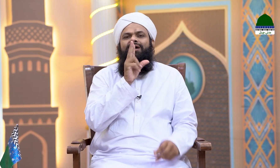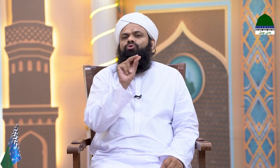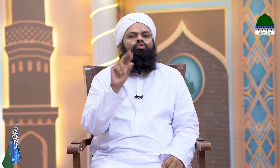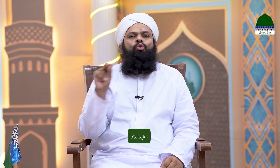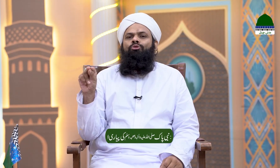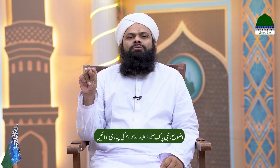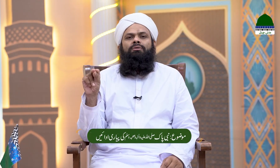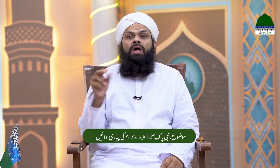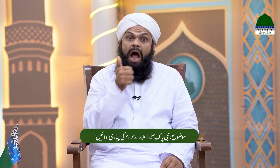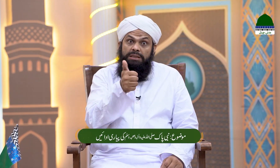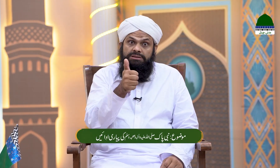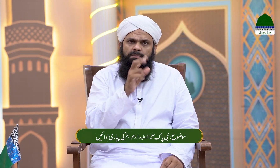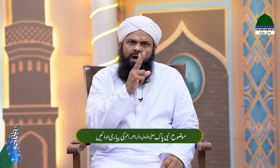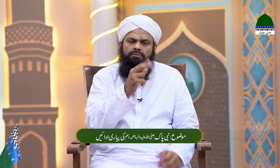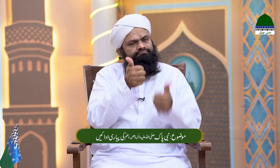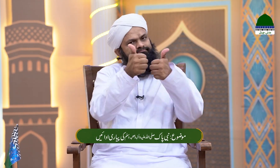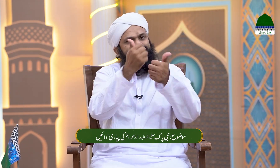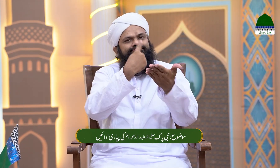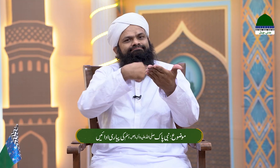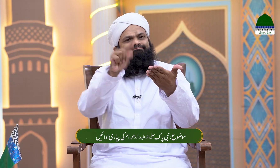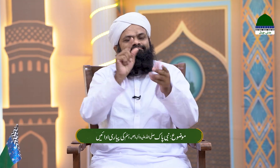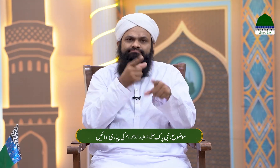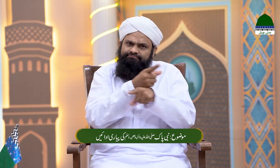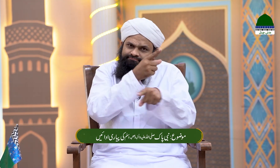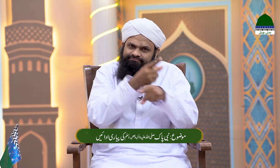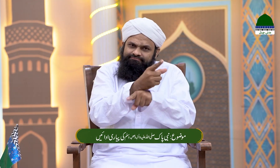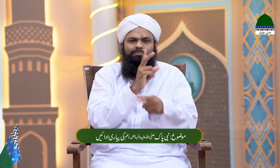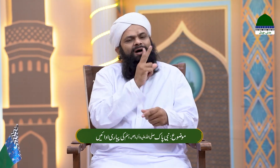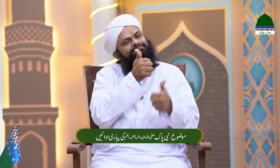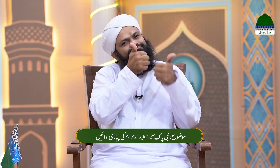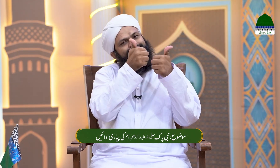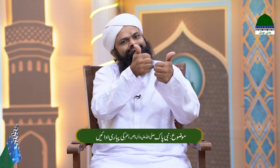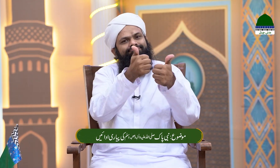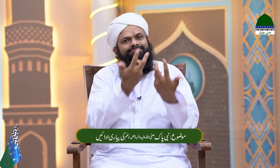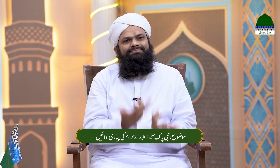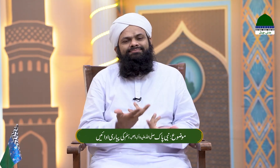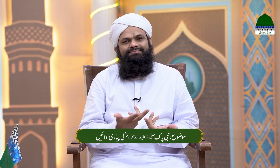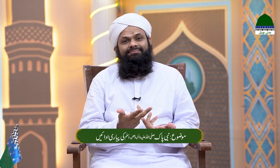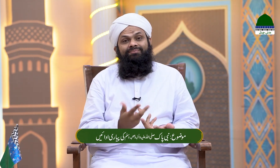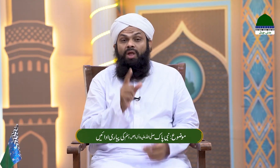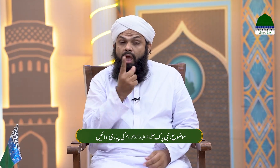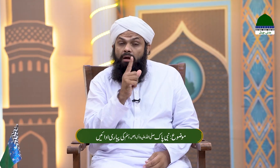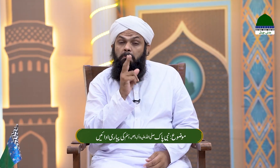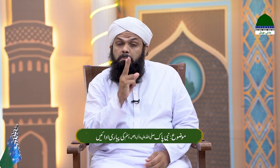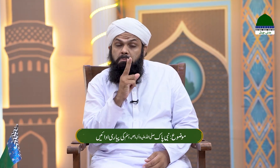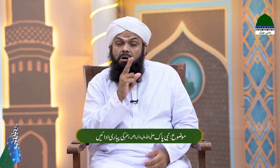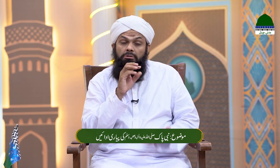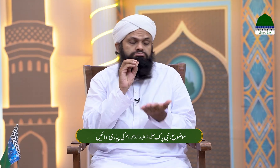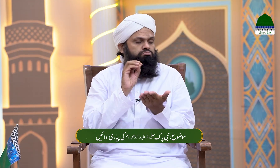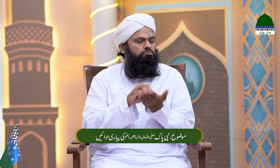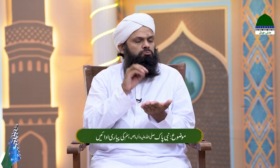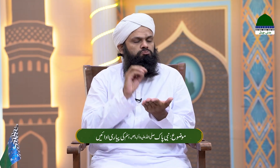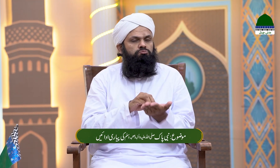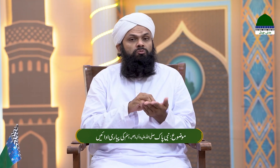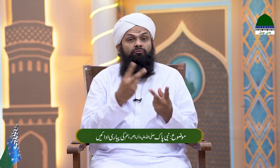کریں، اللہ اکبر، کتنے ہم جو ہے وہ آفتوں سے ناظرین بچ سکتے ہیں اس ایک ادائے مصطفیٰ کو اختیار کرنے کی برکت سے، اللہ